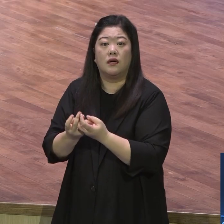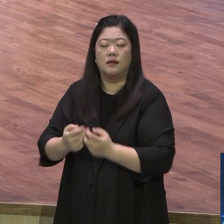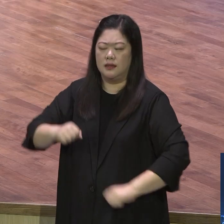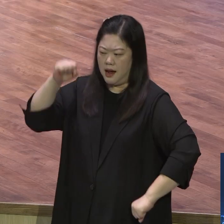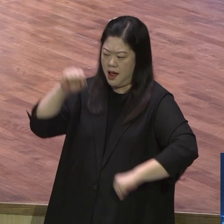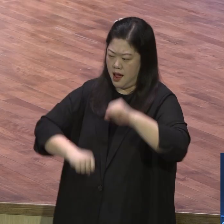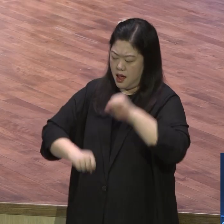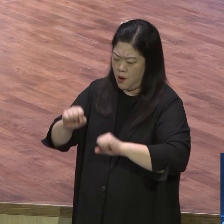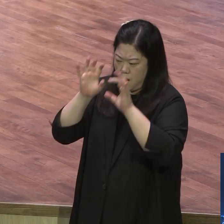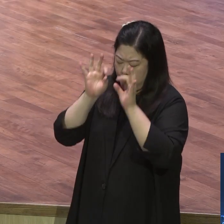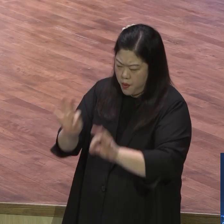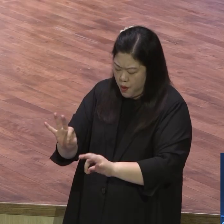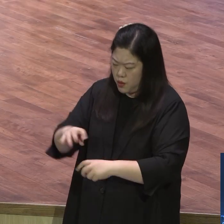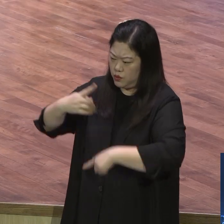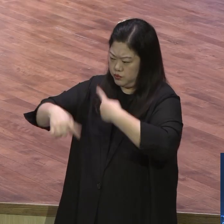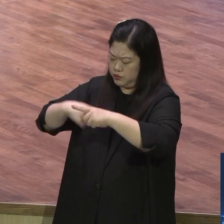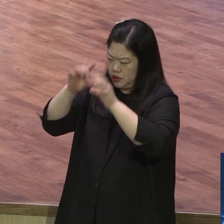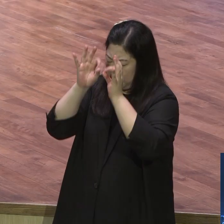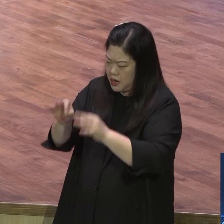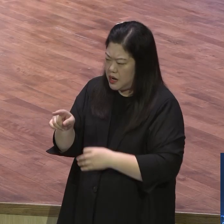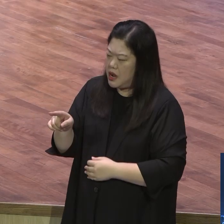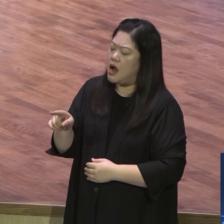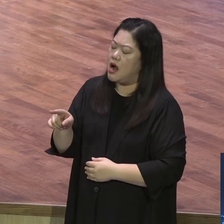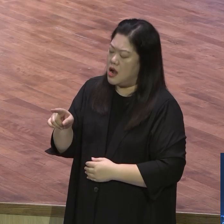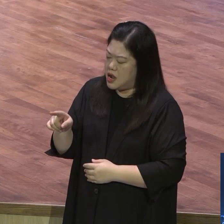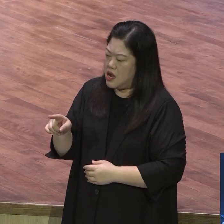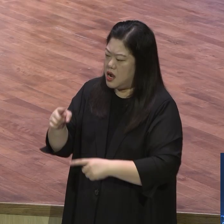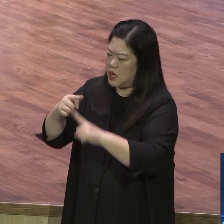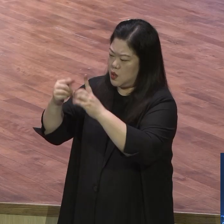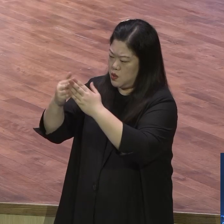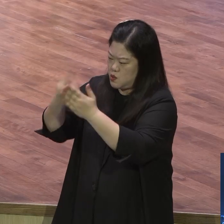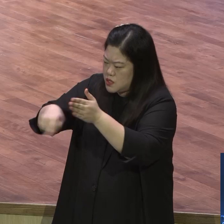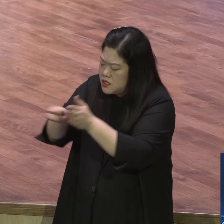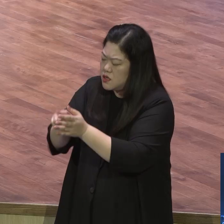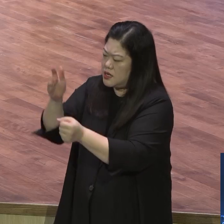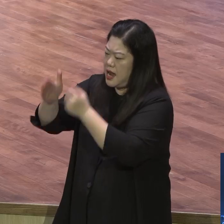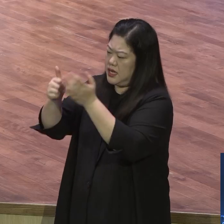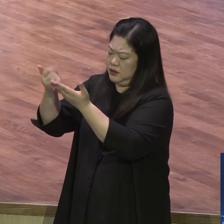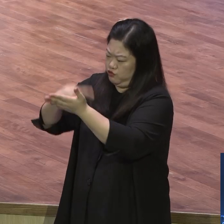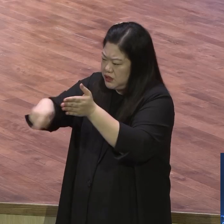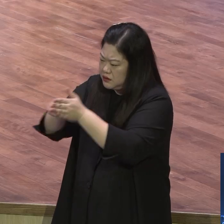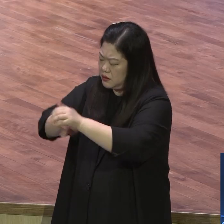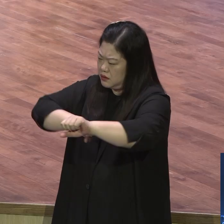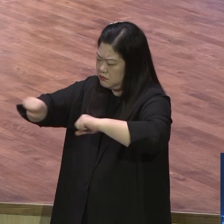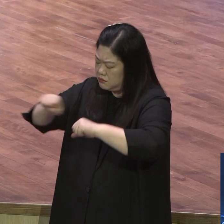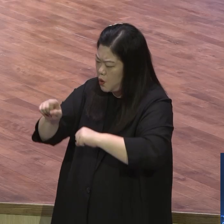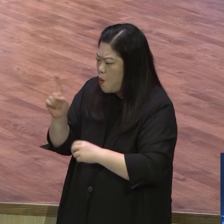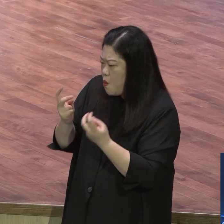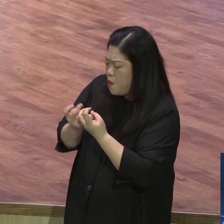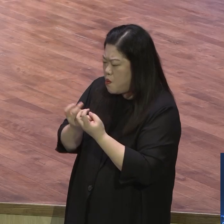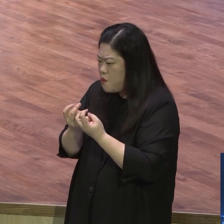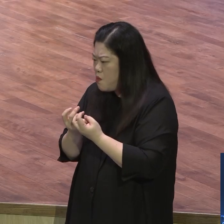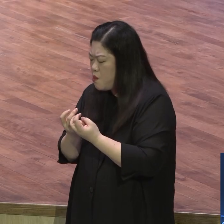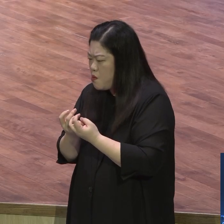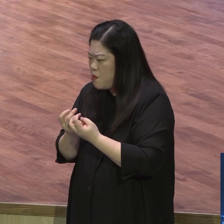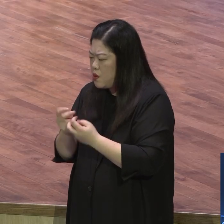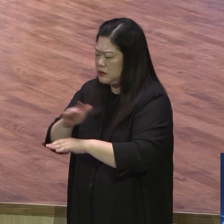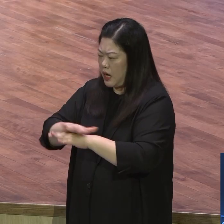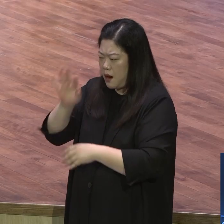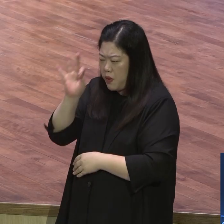이 기관을 사랑하고 이 부서를 사랑하면 정말로 헌신과 최선을 다해서 하는 그 모습이 나와야 돼요 이러면